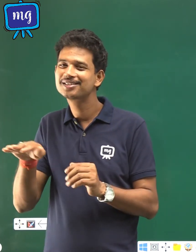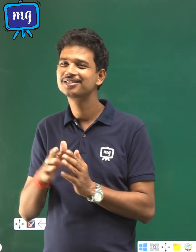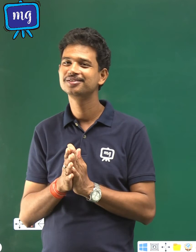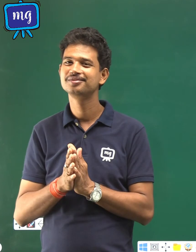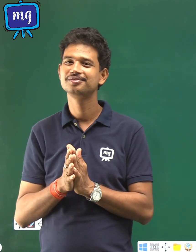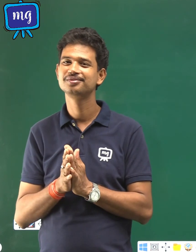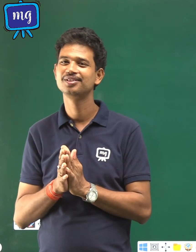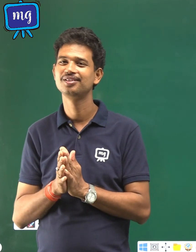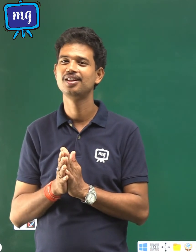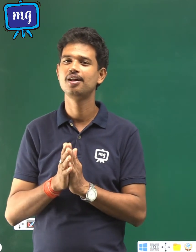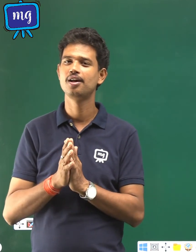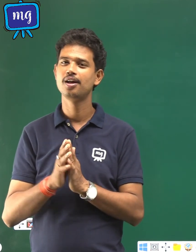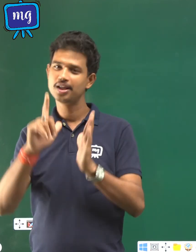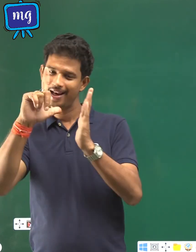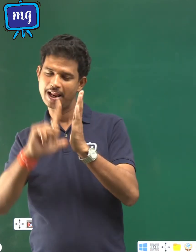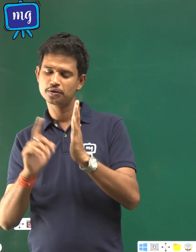कैपिटल लेटर्स को